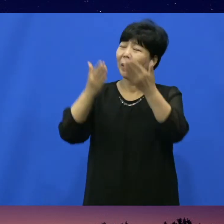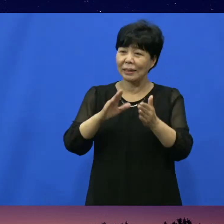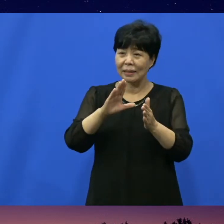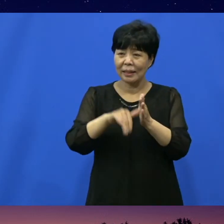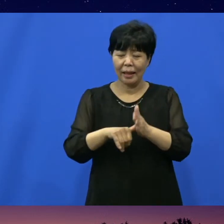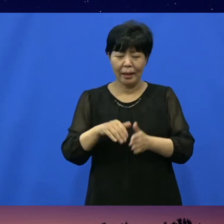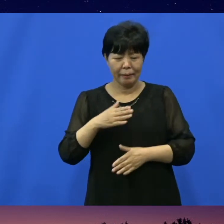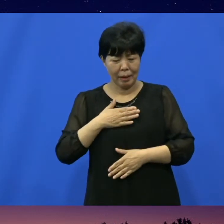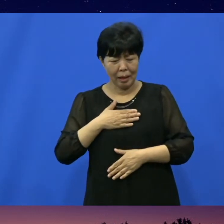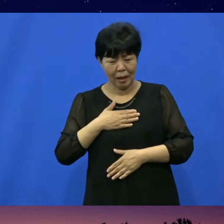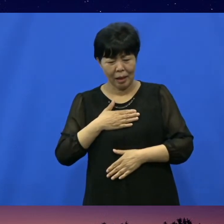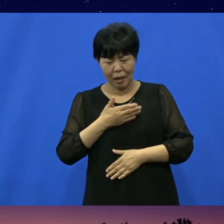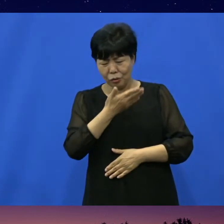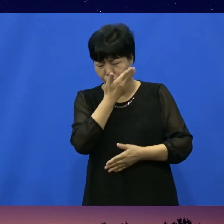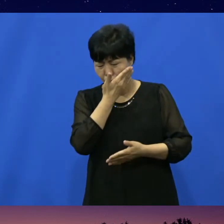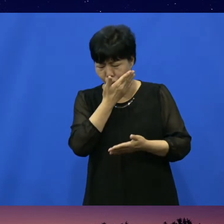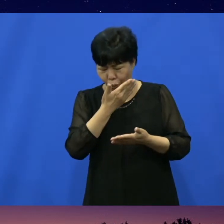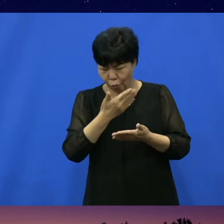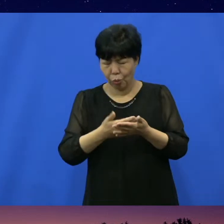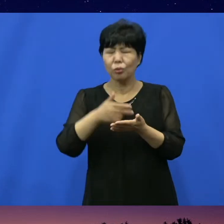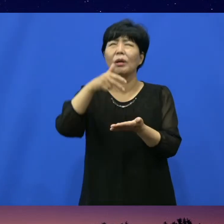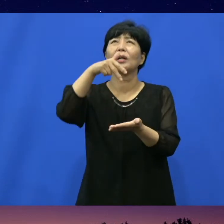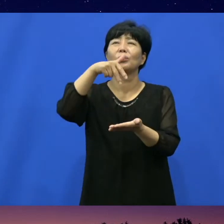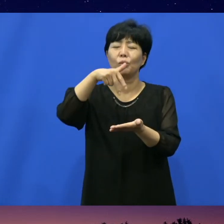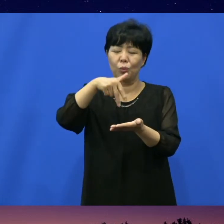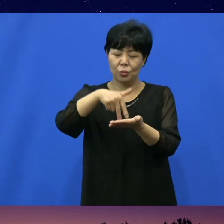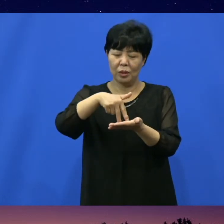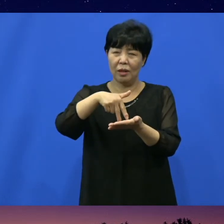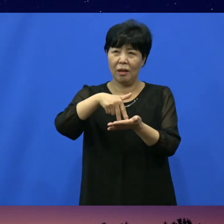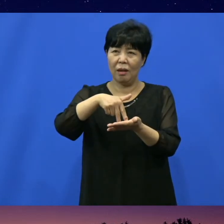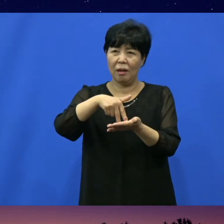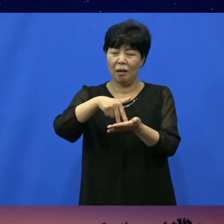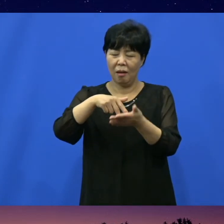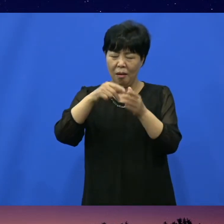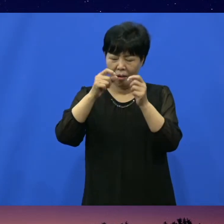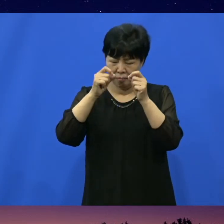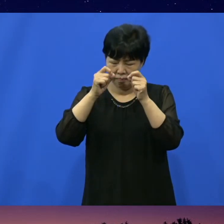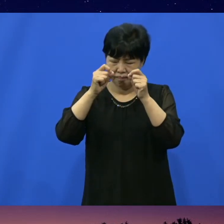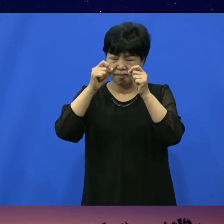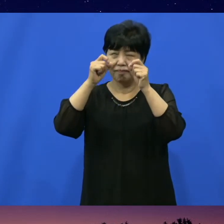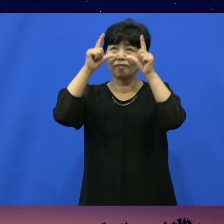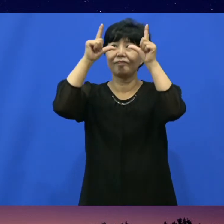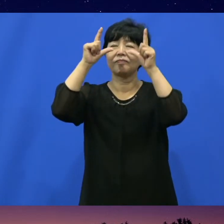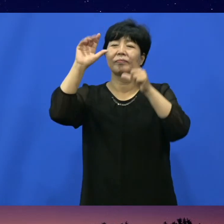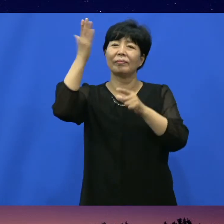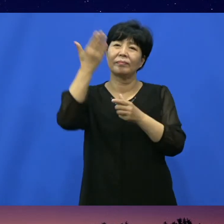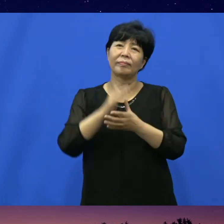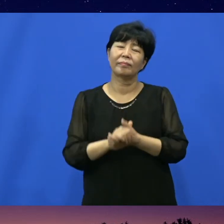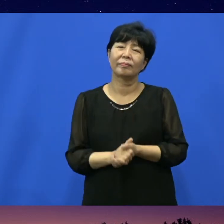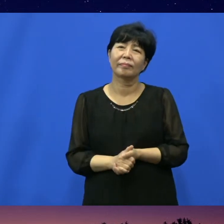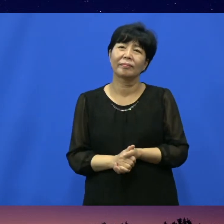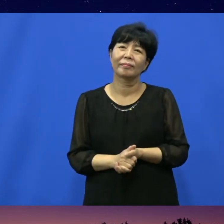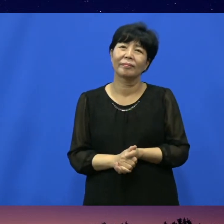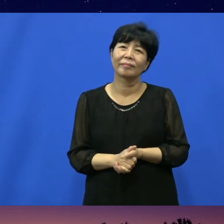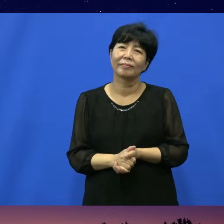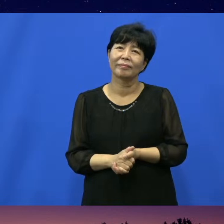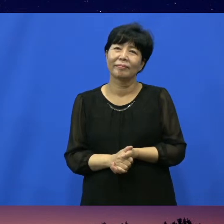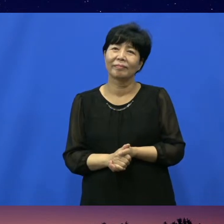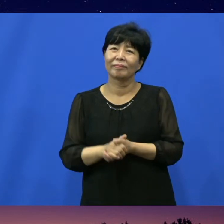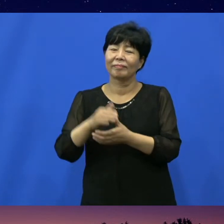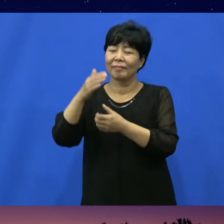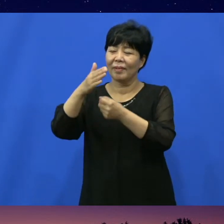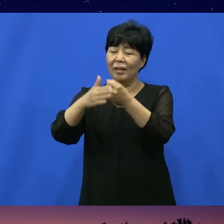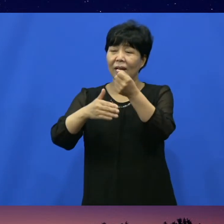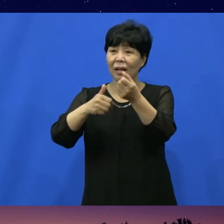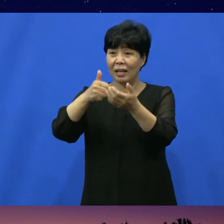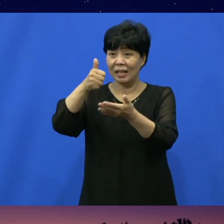사랑을 받을 때 일어나는 매우 중요한 감정이 뭐냐면 내가 너무도 소중한 존재라는 거예요. 하나님의 아들